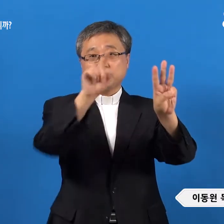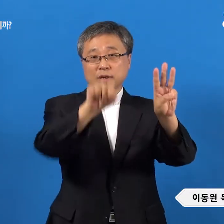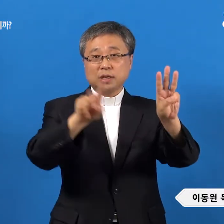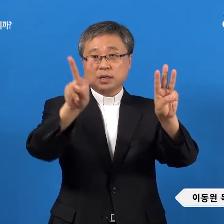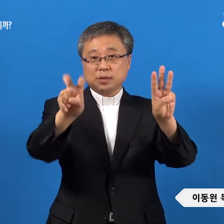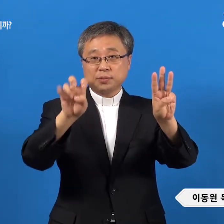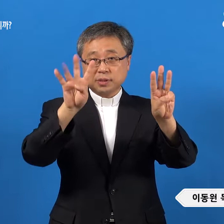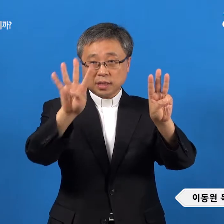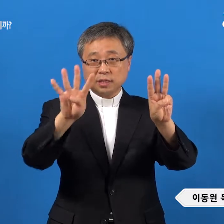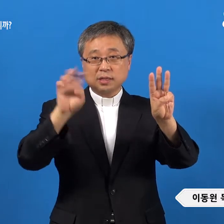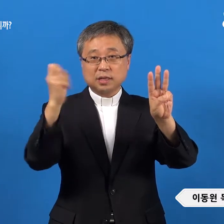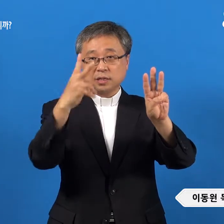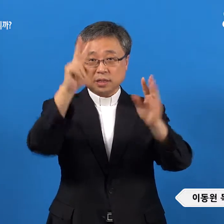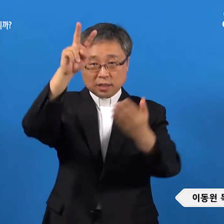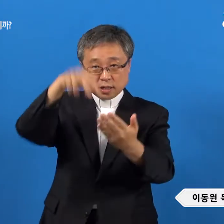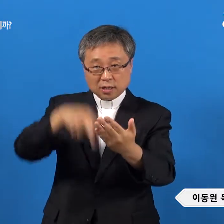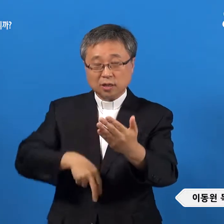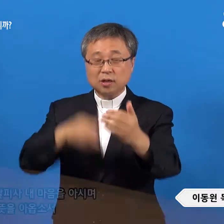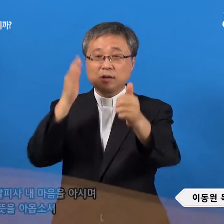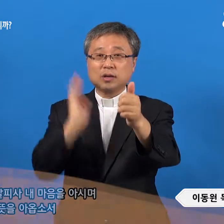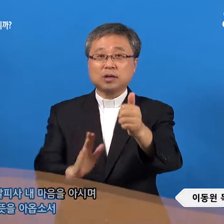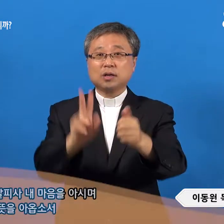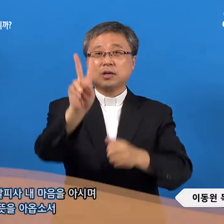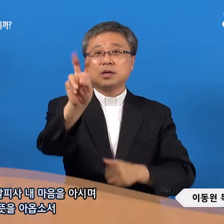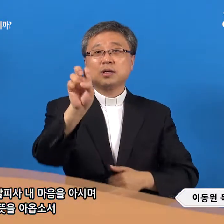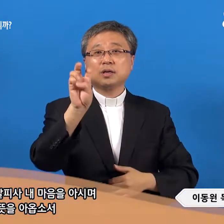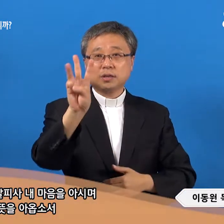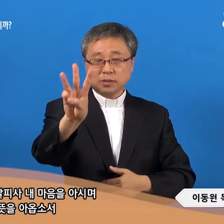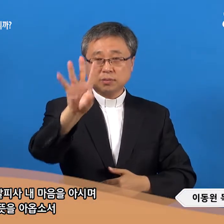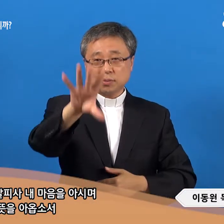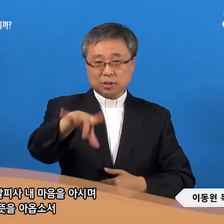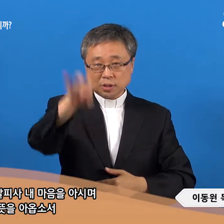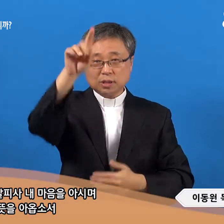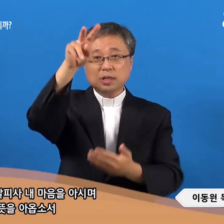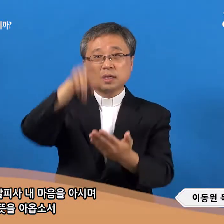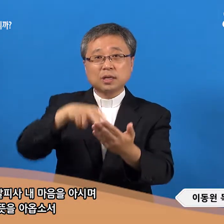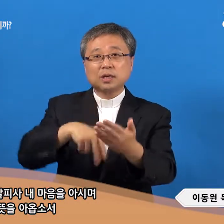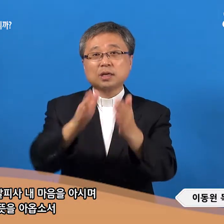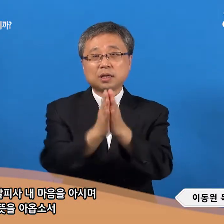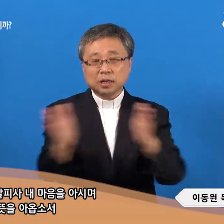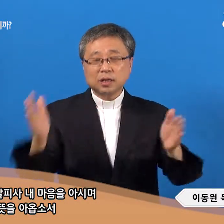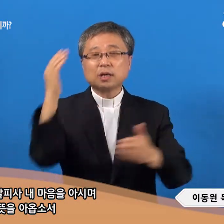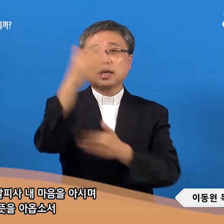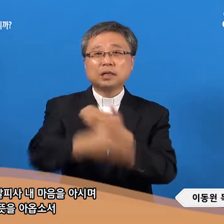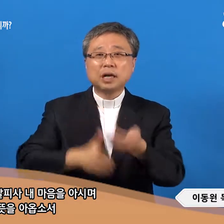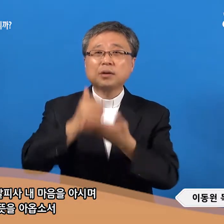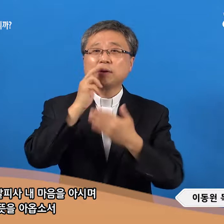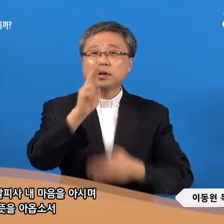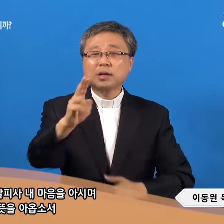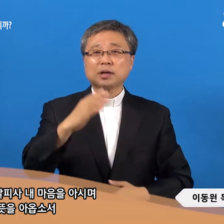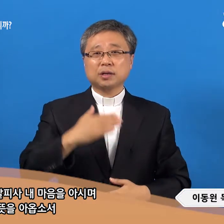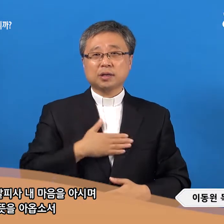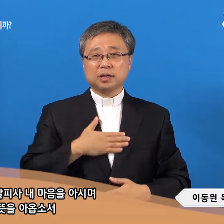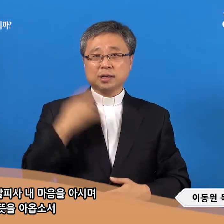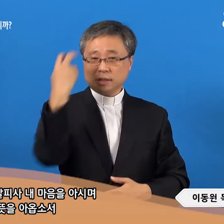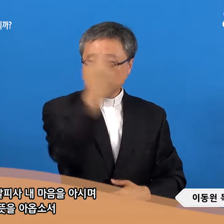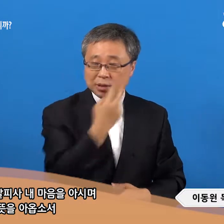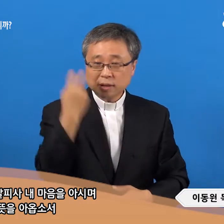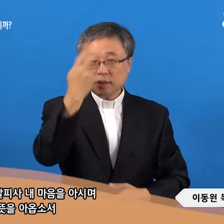다시 한번 읽겠습니다. 우리 다 같이 한번 읽어봐요. 23절 먼저 읽겠습니다. 시작. 하나님이여 나를 살피사